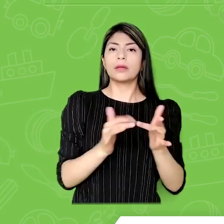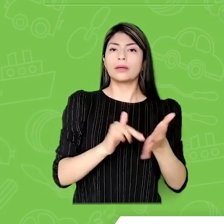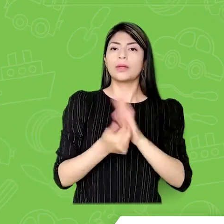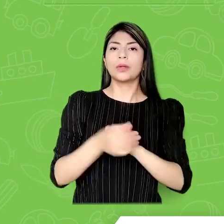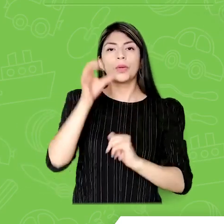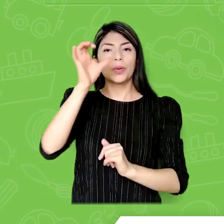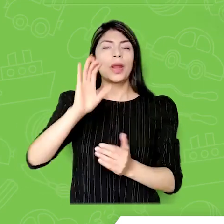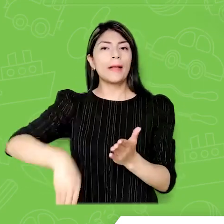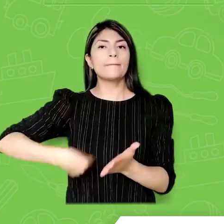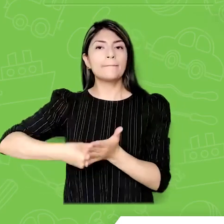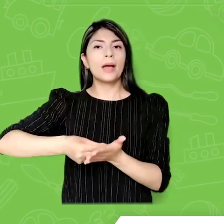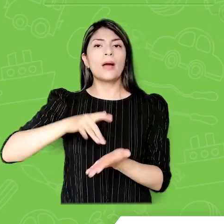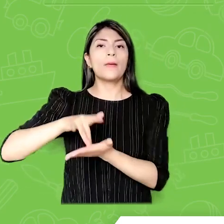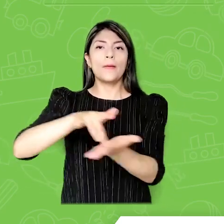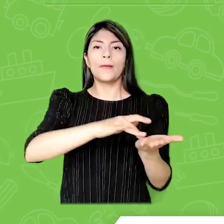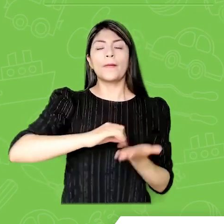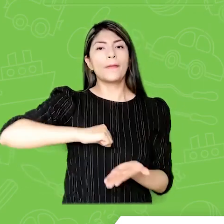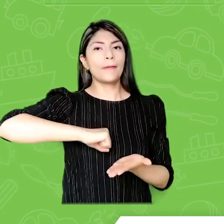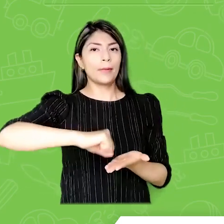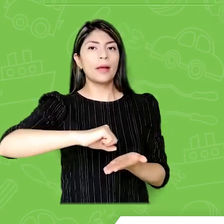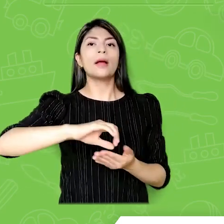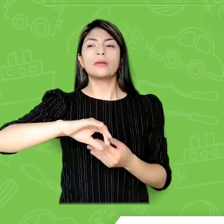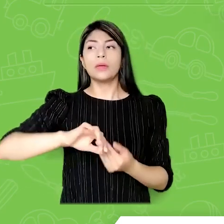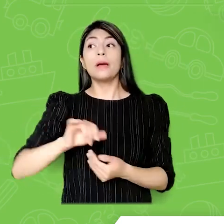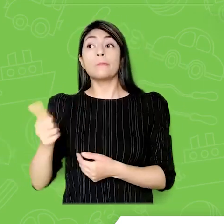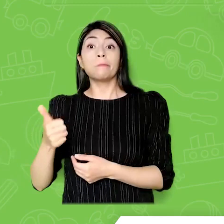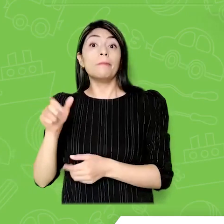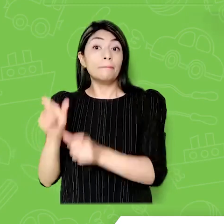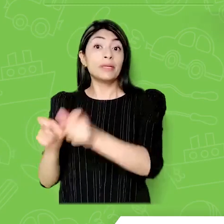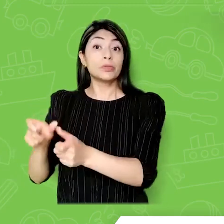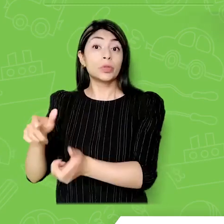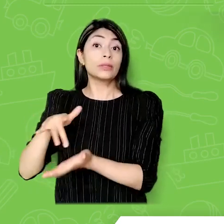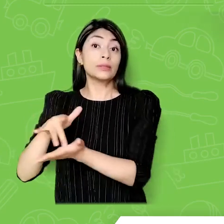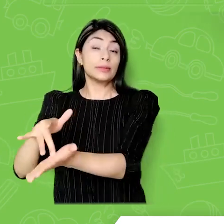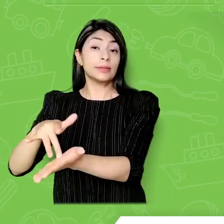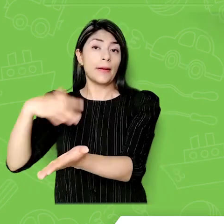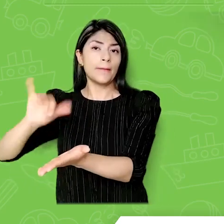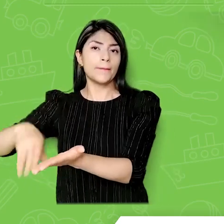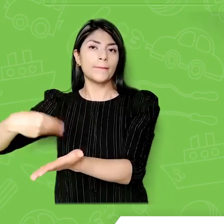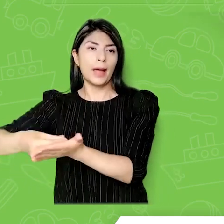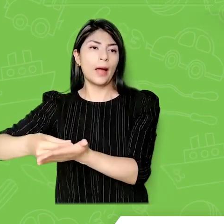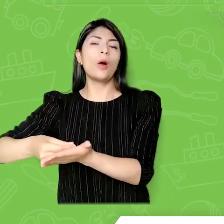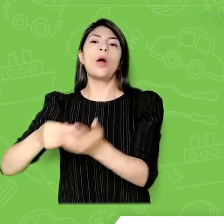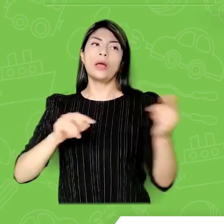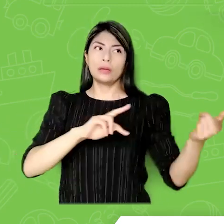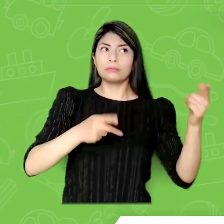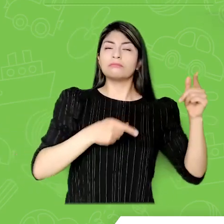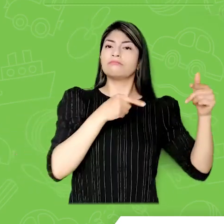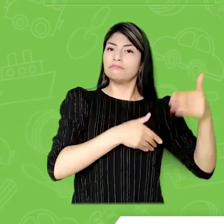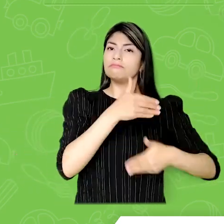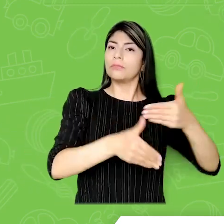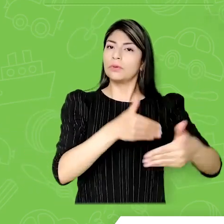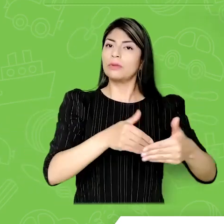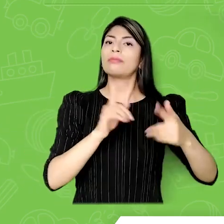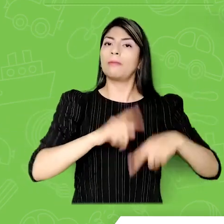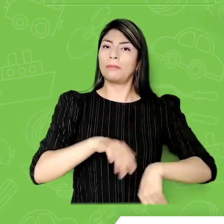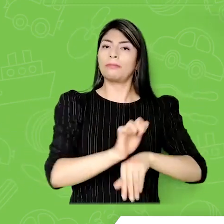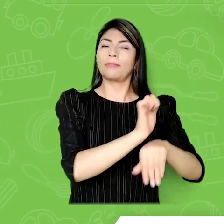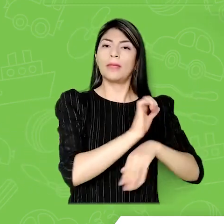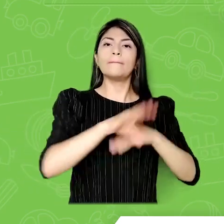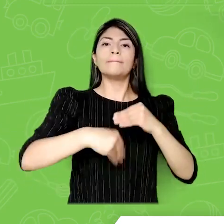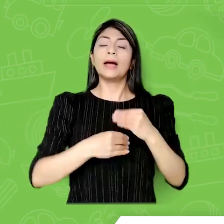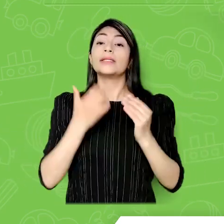los aspirantes. Parágrafo. Los gastos de desplazamiento y demás gastos necesarios para asistir al lugar